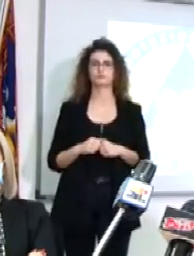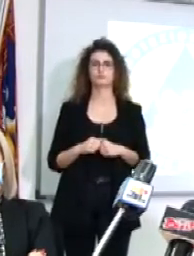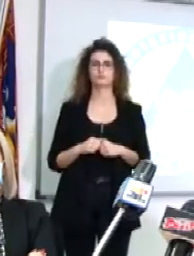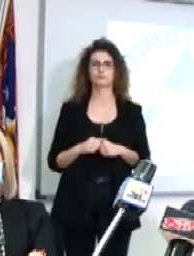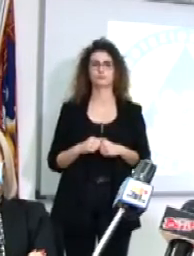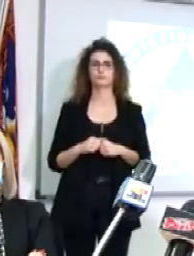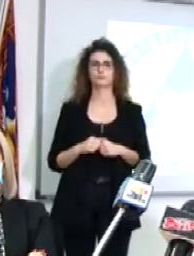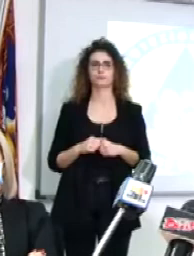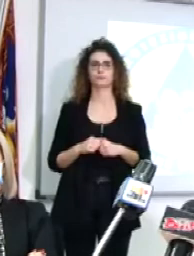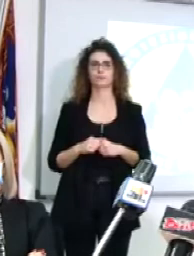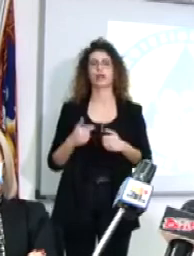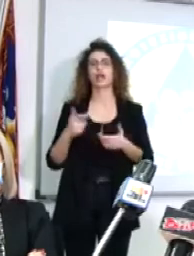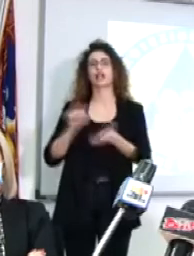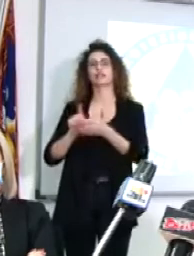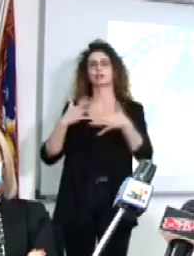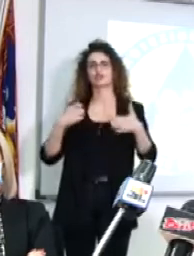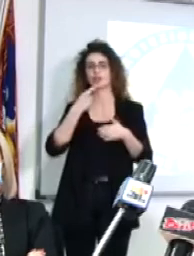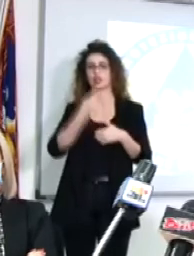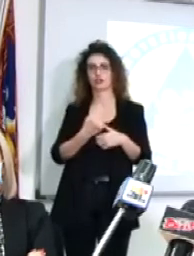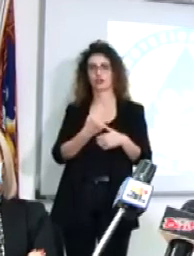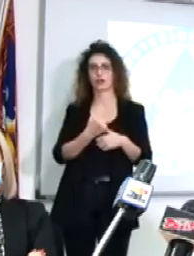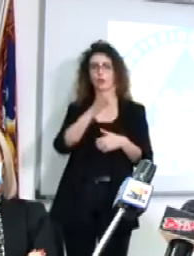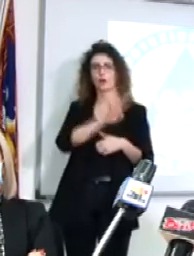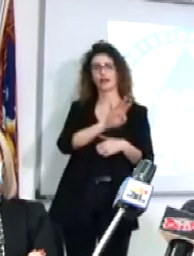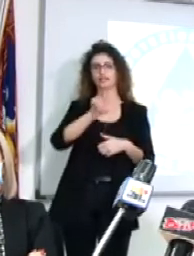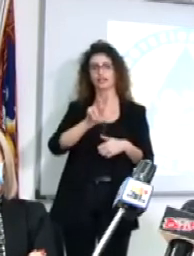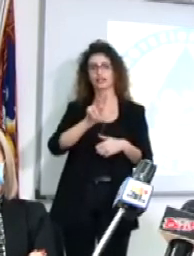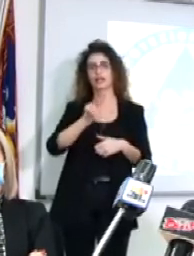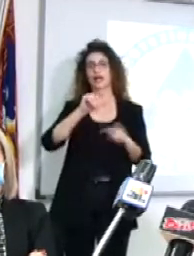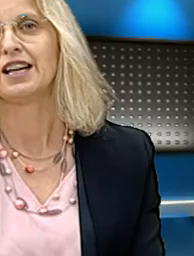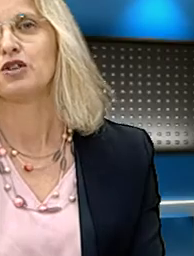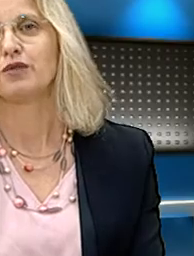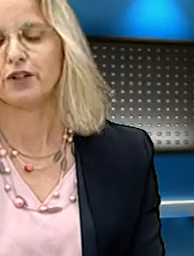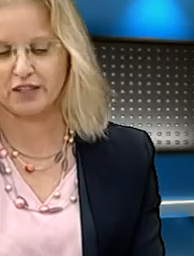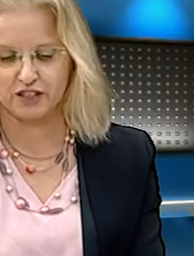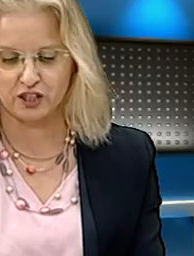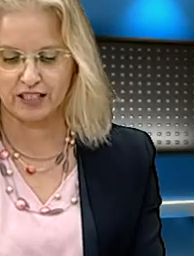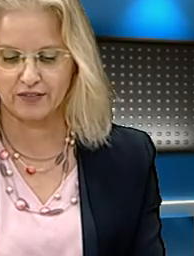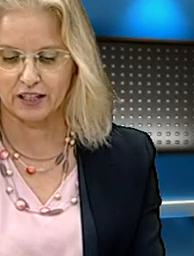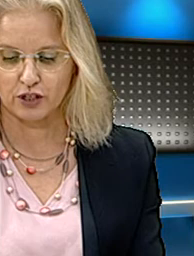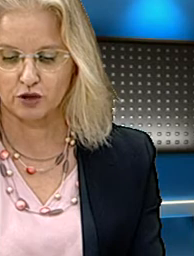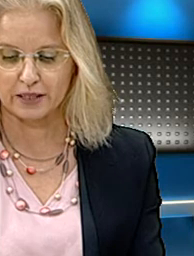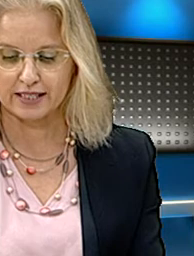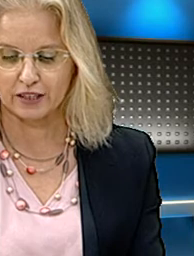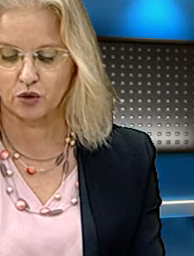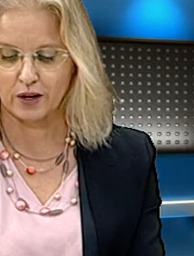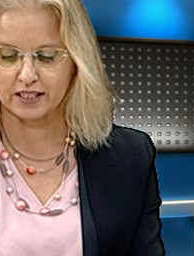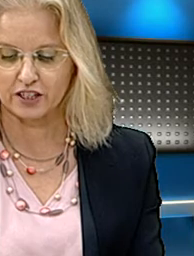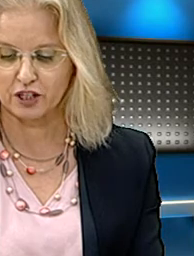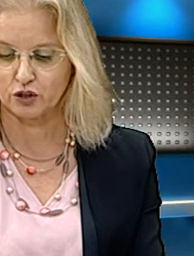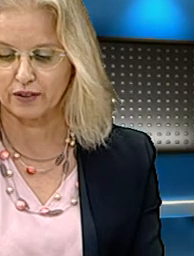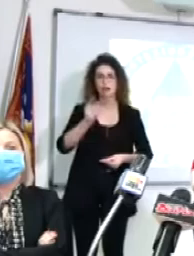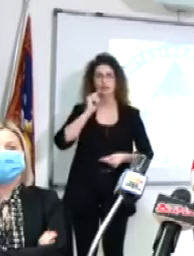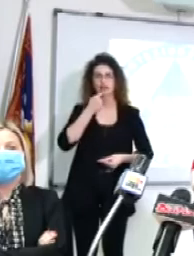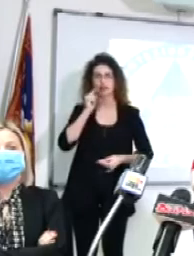dalla letteratura scientifica dal 43 al cento per cento più contagioso sul fronte vaccini il veto ha somministrato quasi